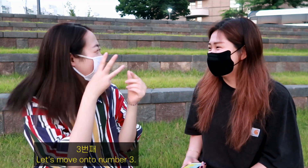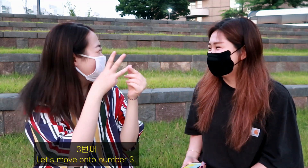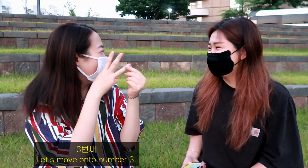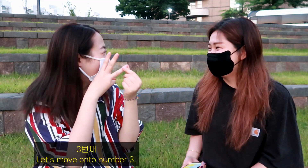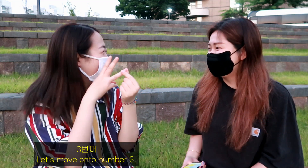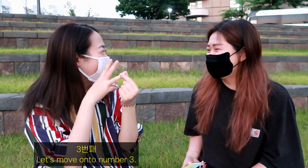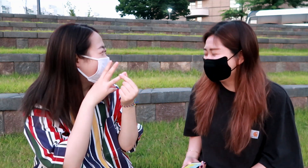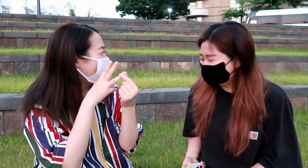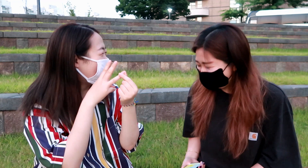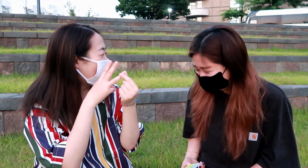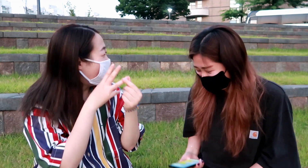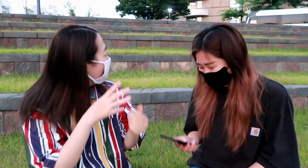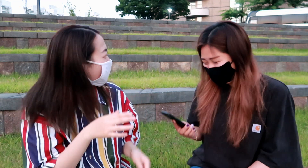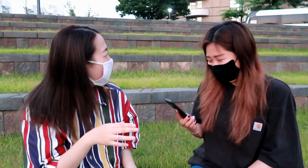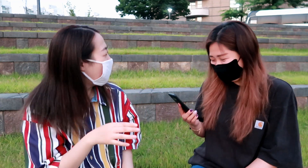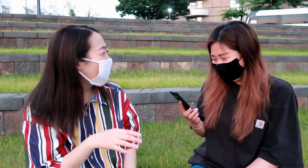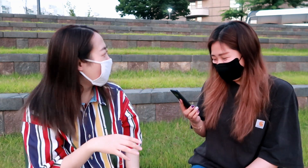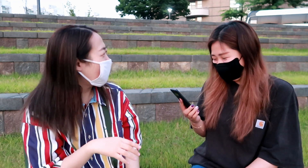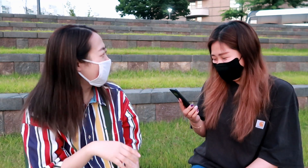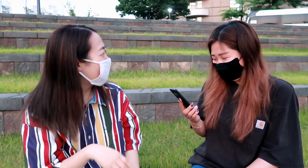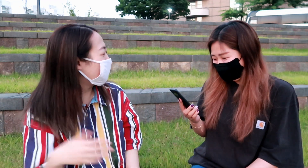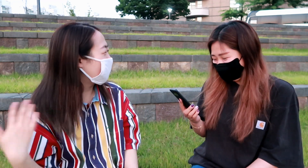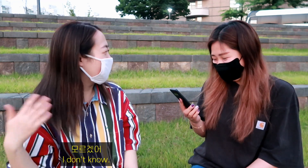해봤어요. 또 물을 모르겠죠, 모르겠죠.